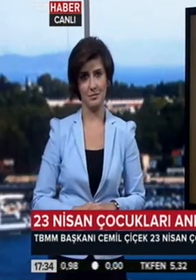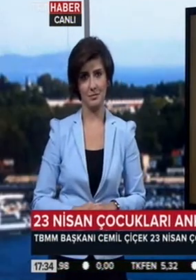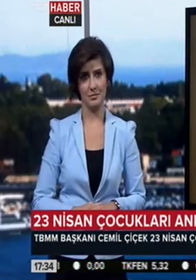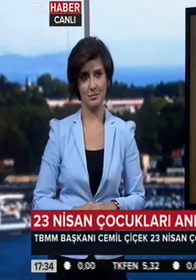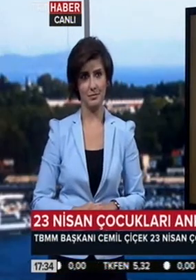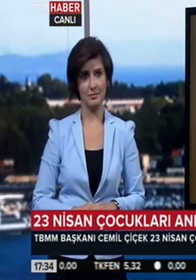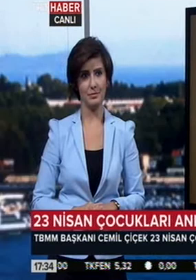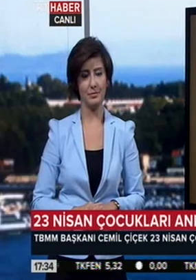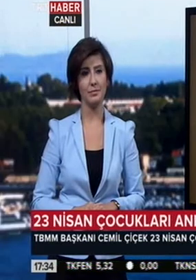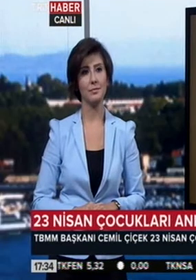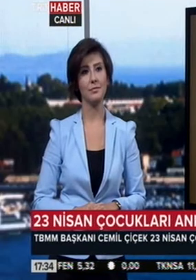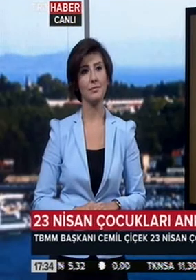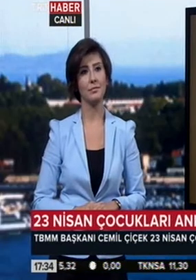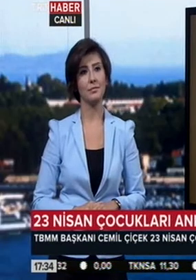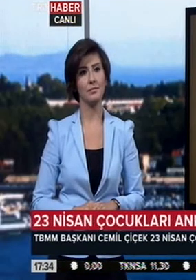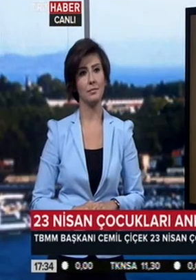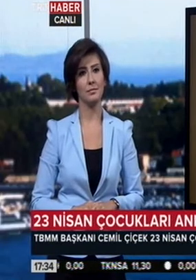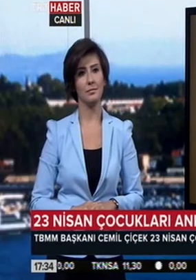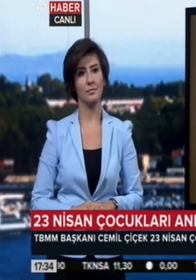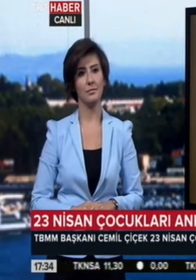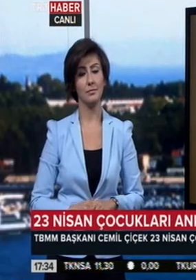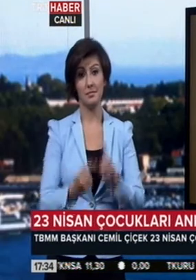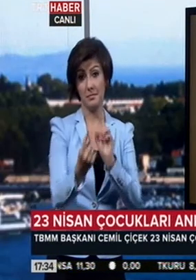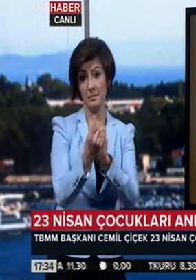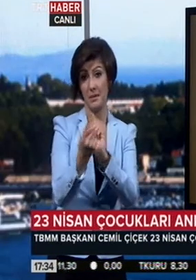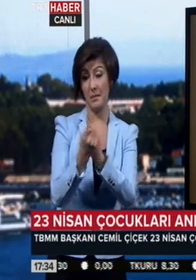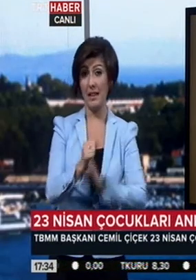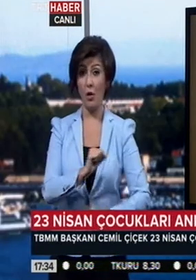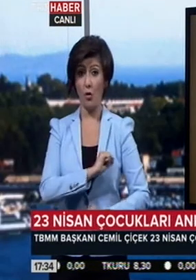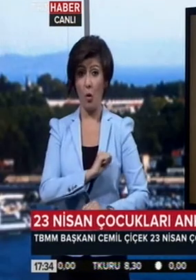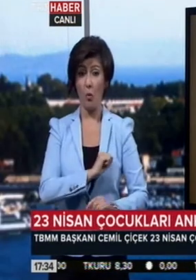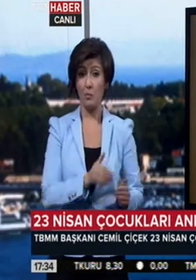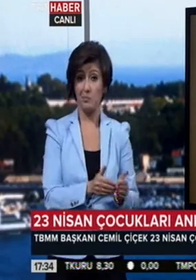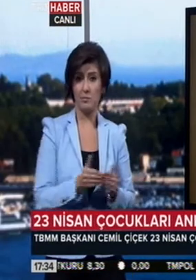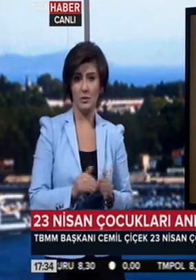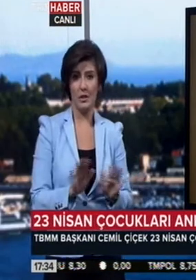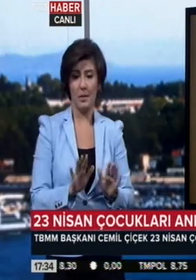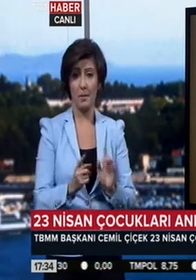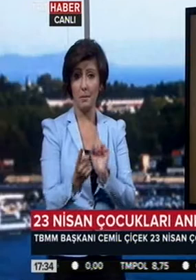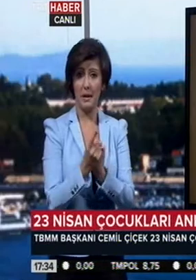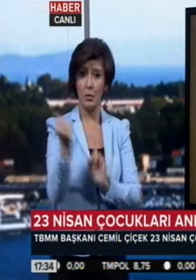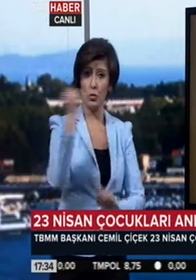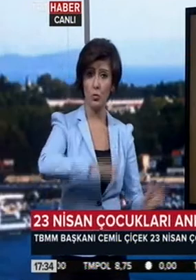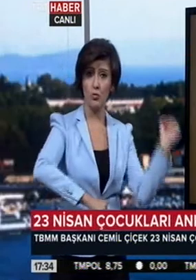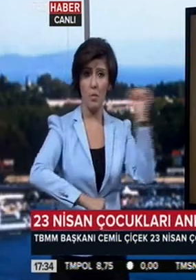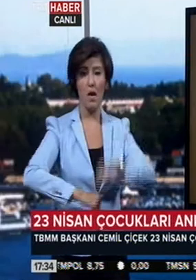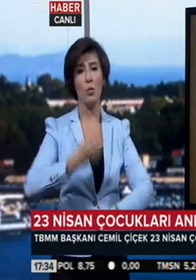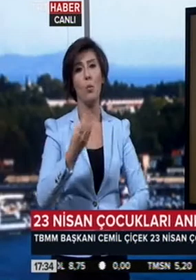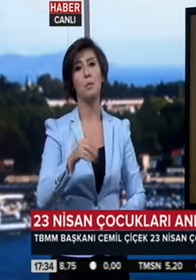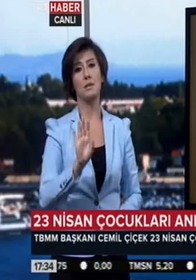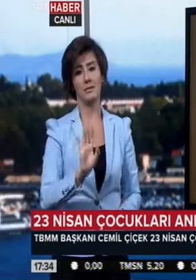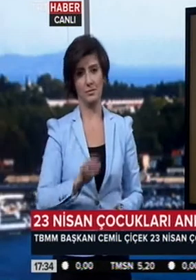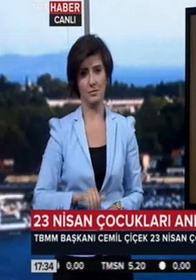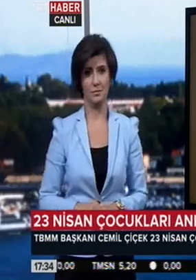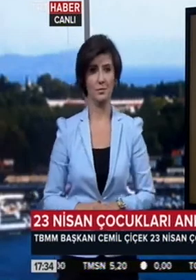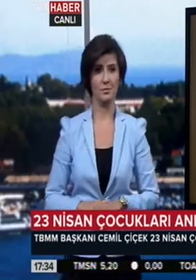know each other have no prejudices against each other. Birbirinden korkup çekinmez, birbirine karşı düşmanlık beslemez. They are